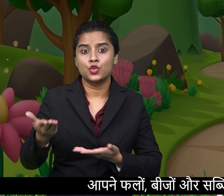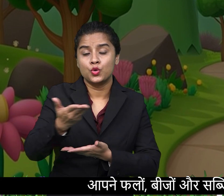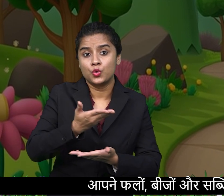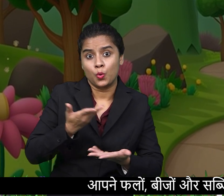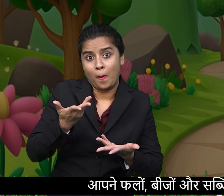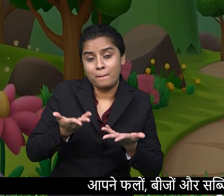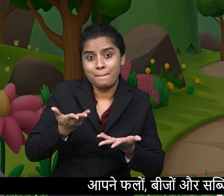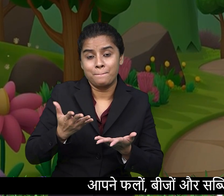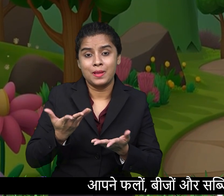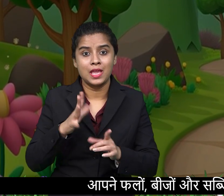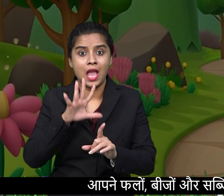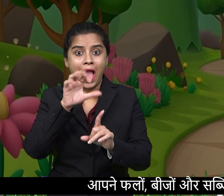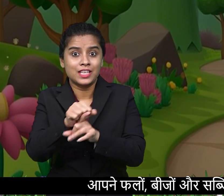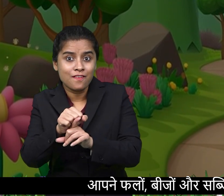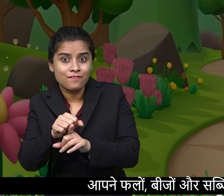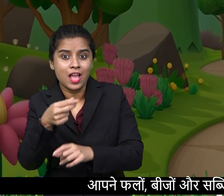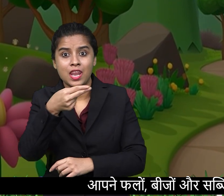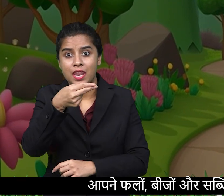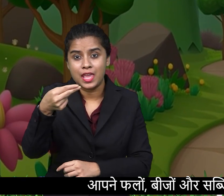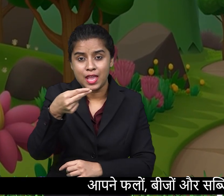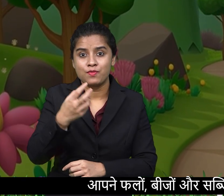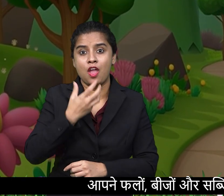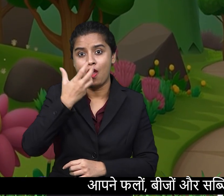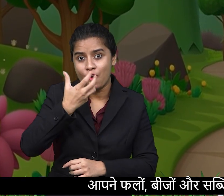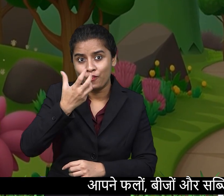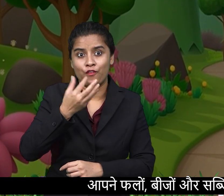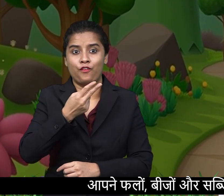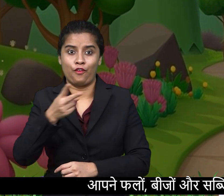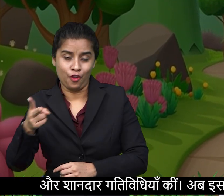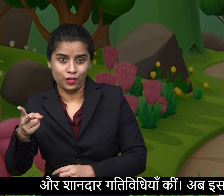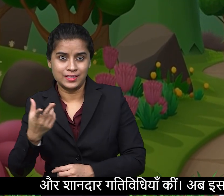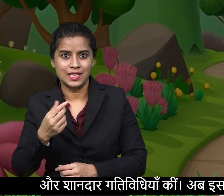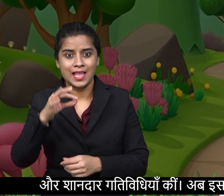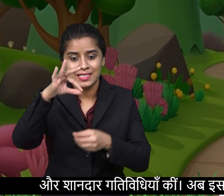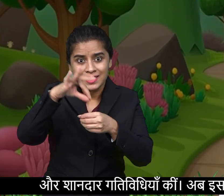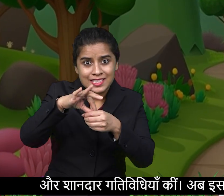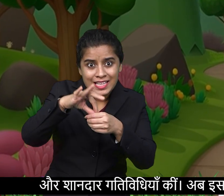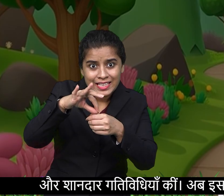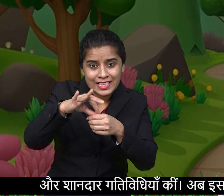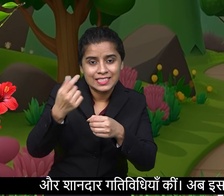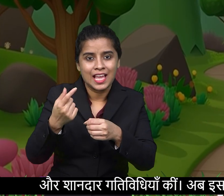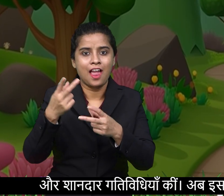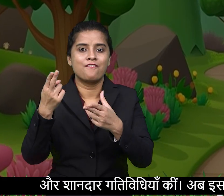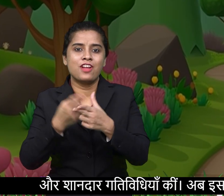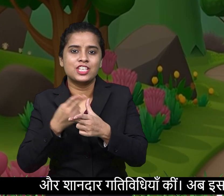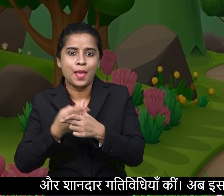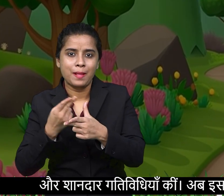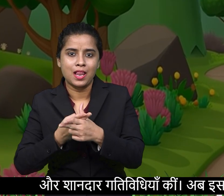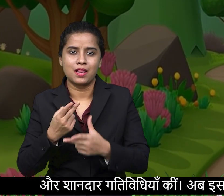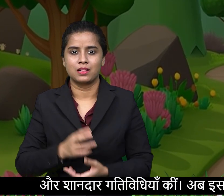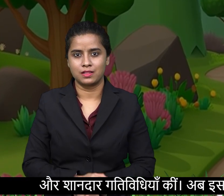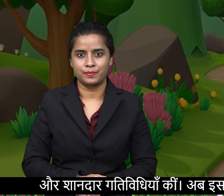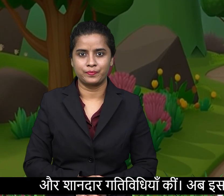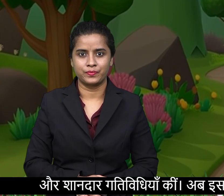आपने फलों, बीजों और सब्जियों को पहचाना और उनका नाम बताया और शानदार गतिविधियां की। अब इस वीडियो